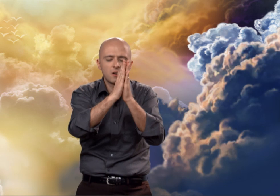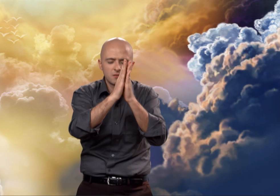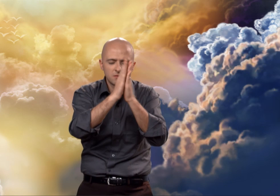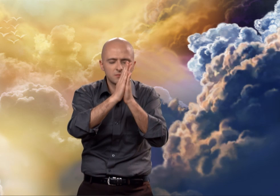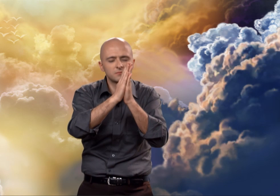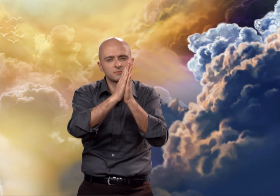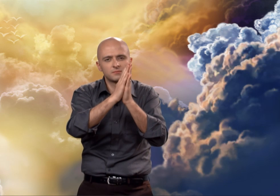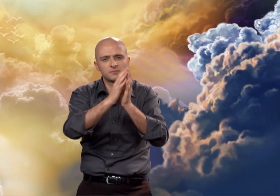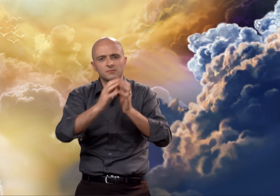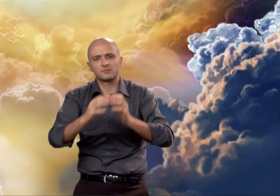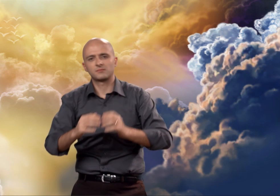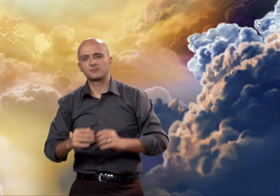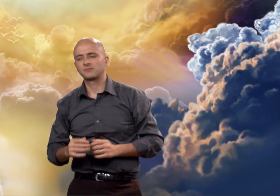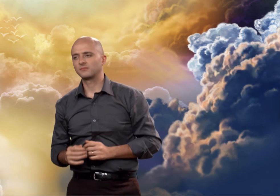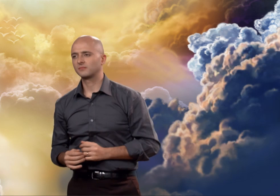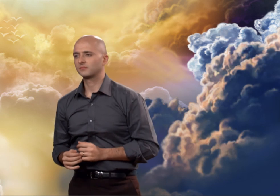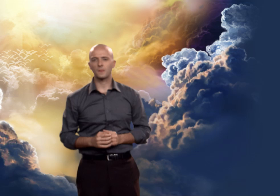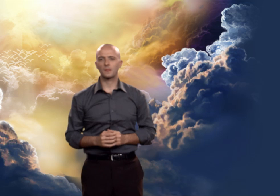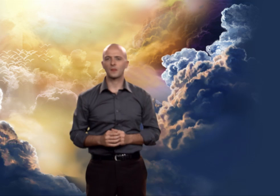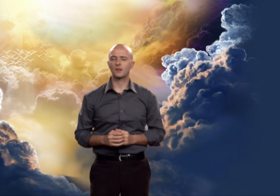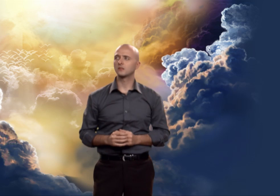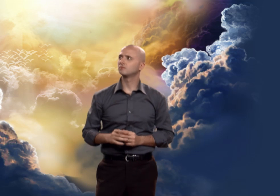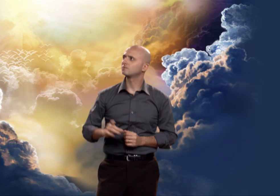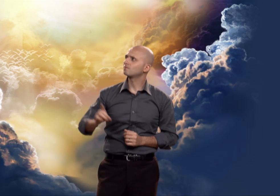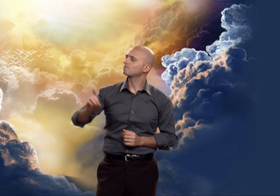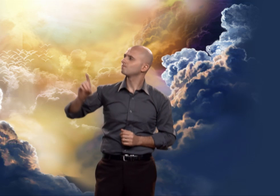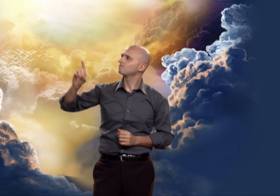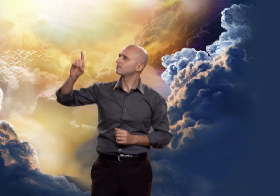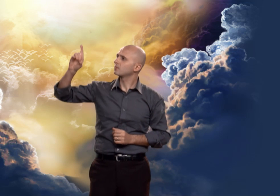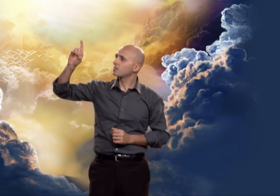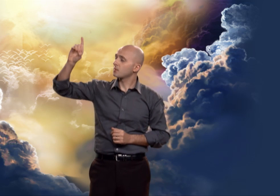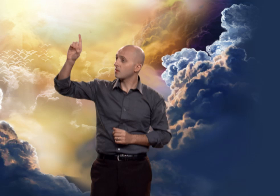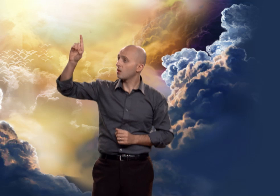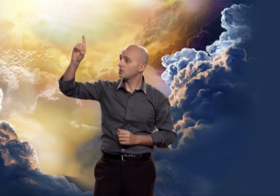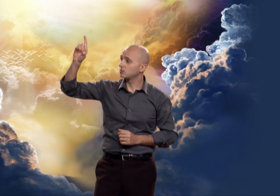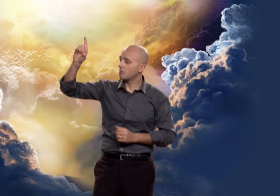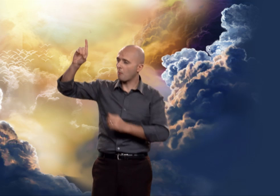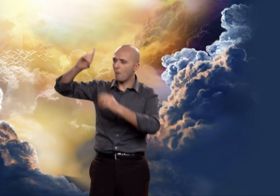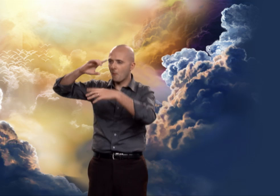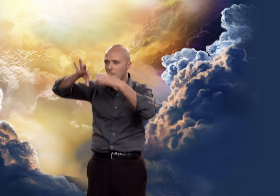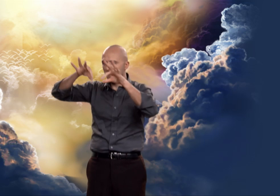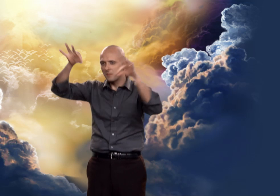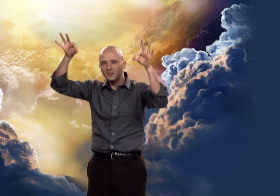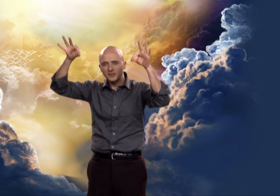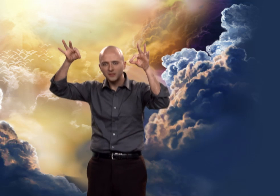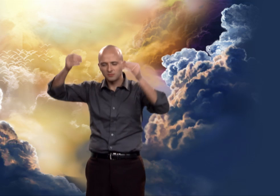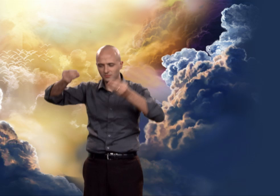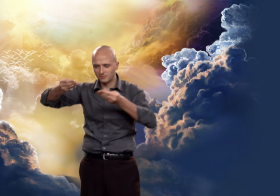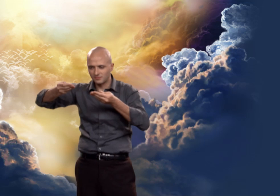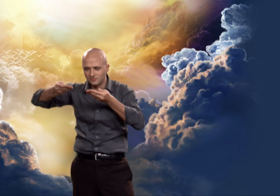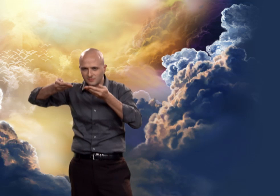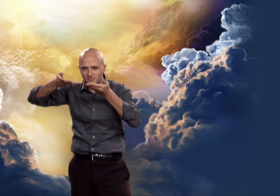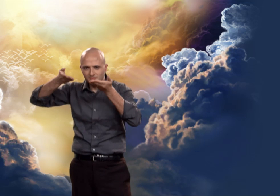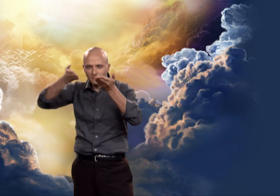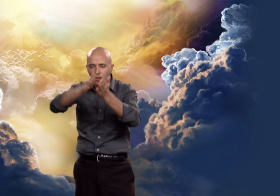porque nem todos os segredos de Deus lhe foram revelados, e desprezou completamente aquilo que havia sido